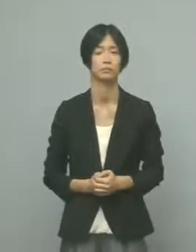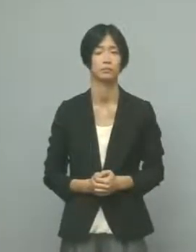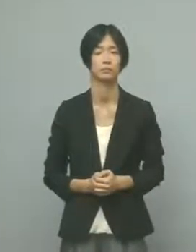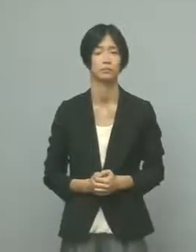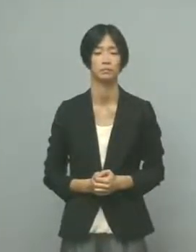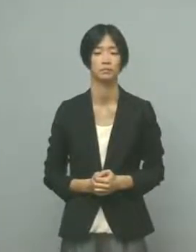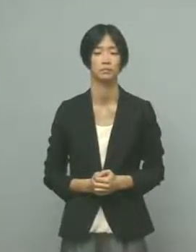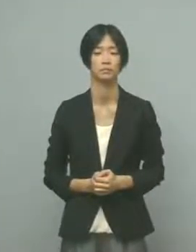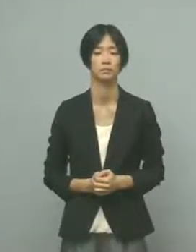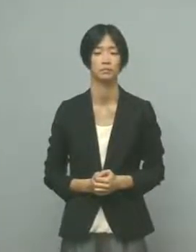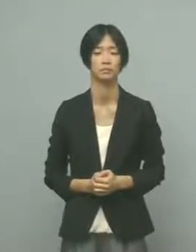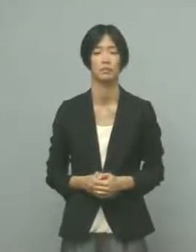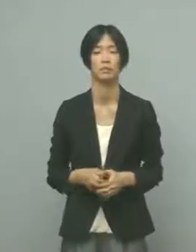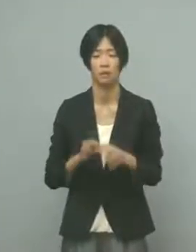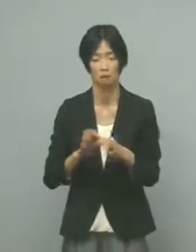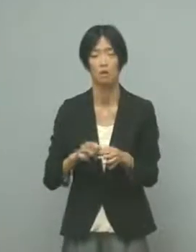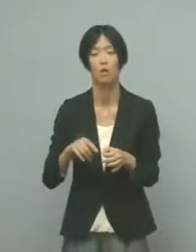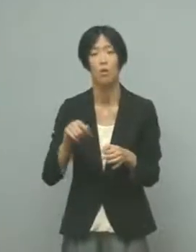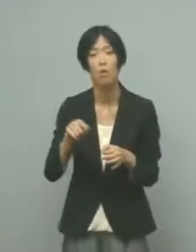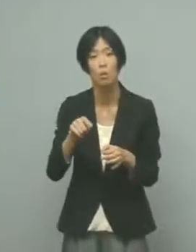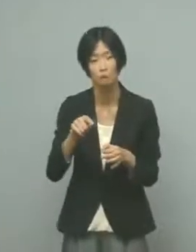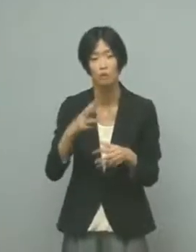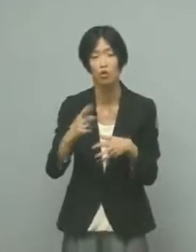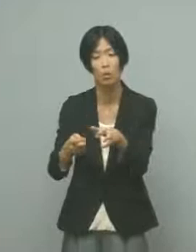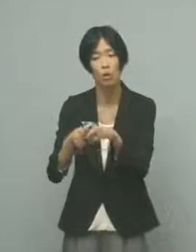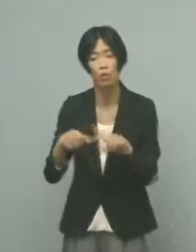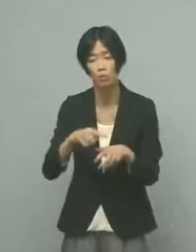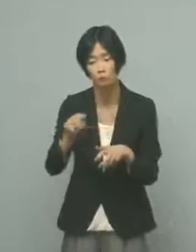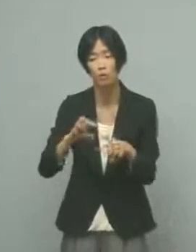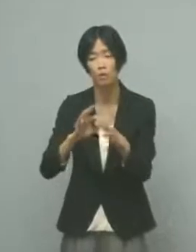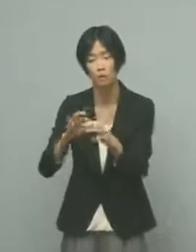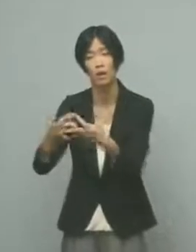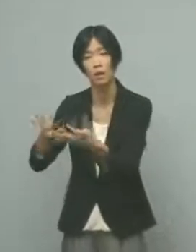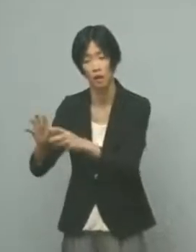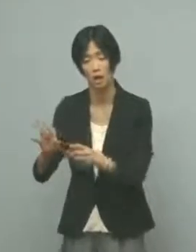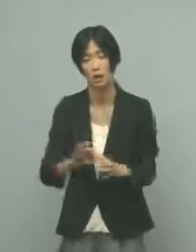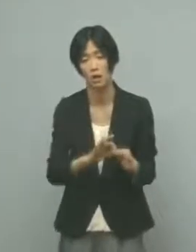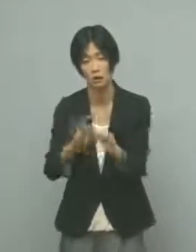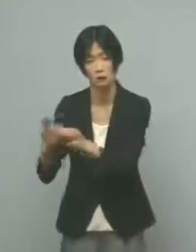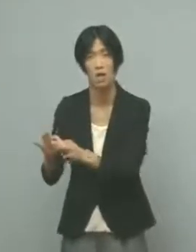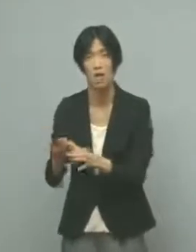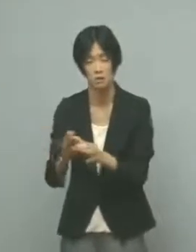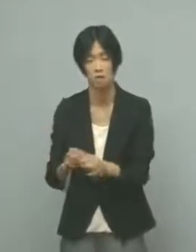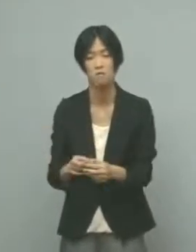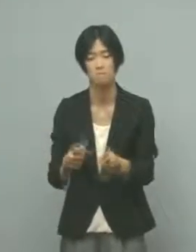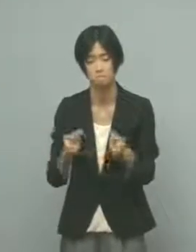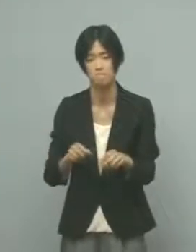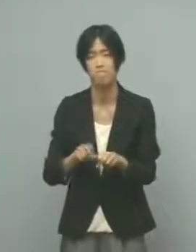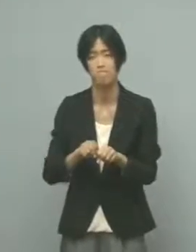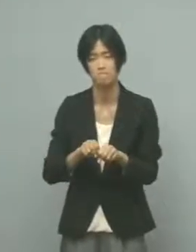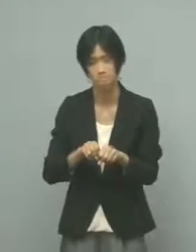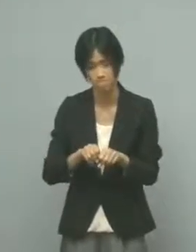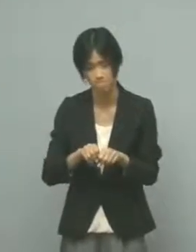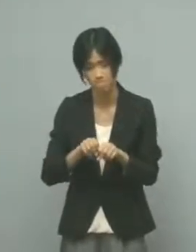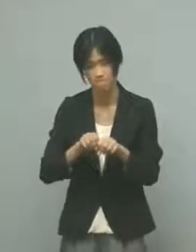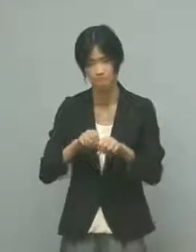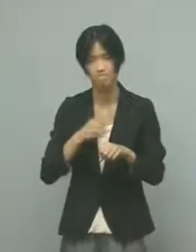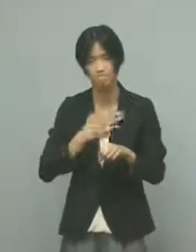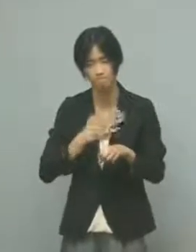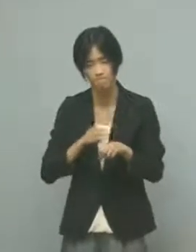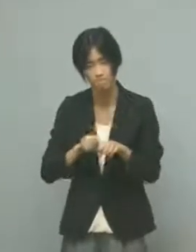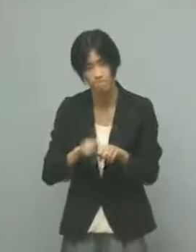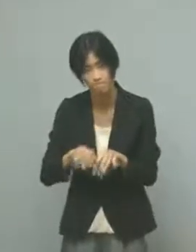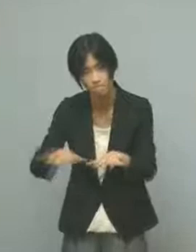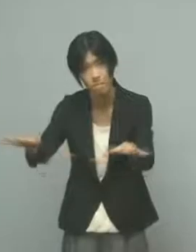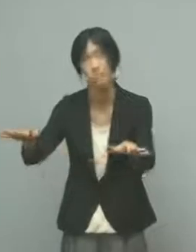ところ市町村や関係機関と連携してですね、まずしっかりと周知していく、そ